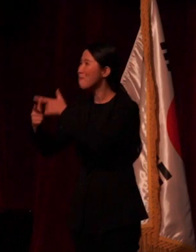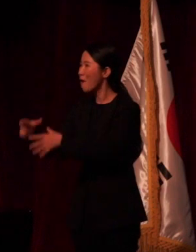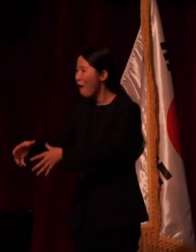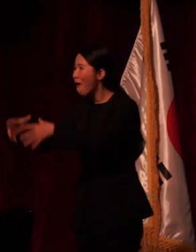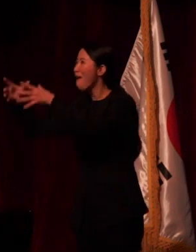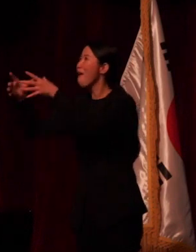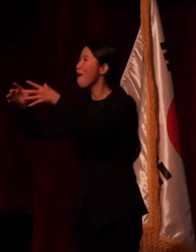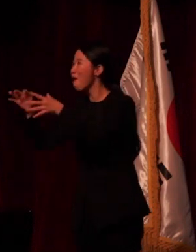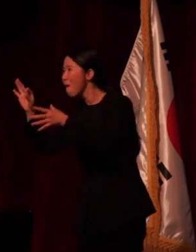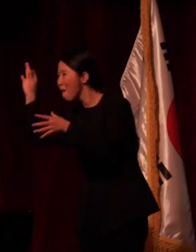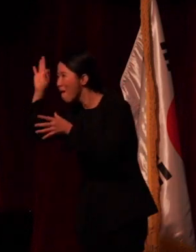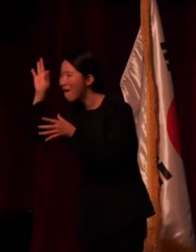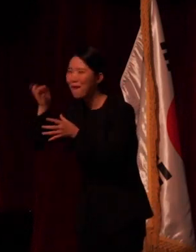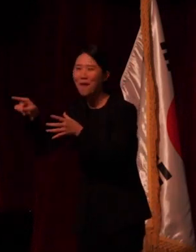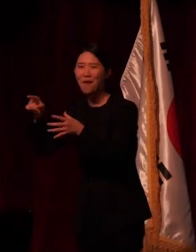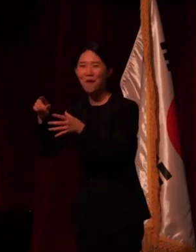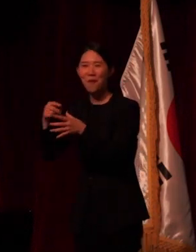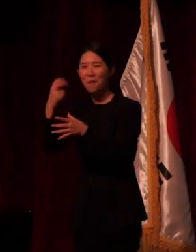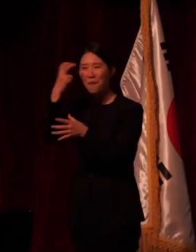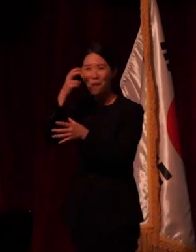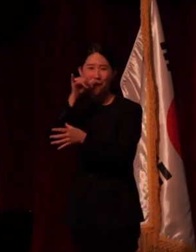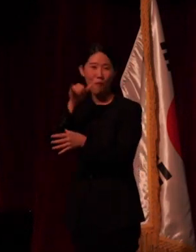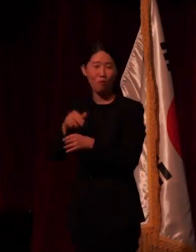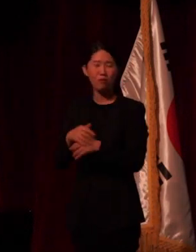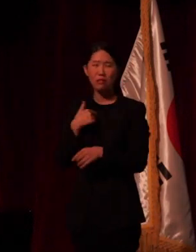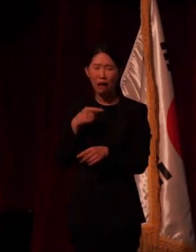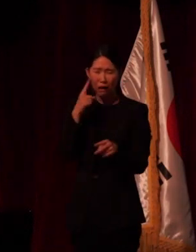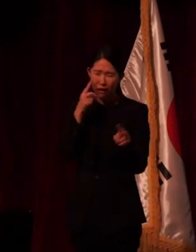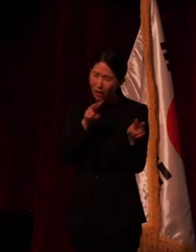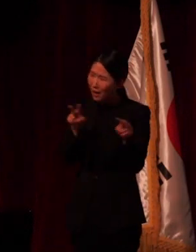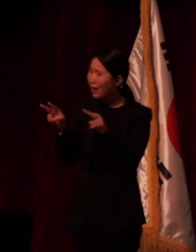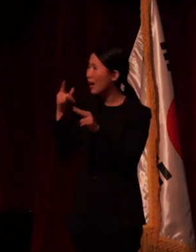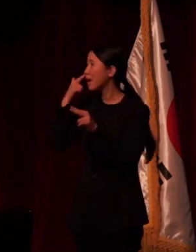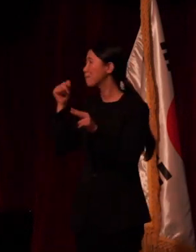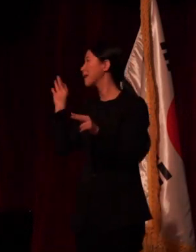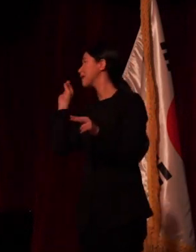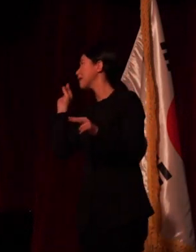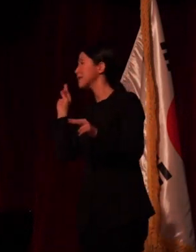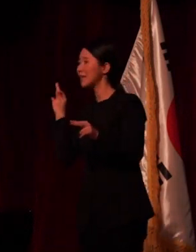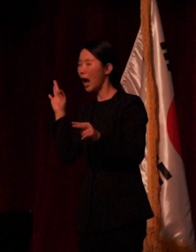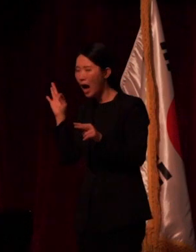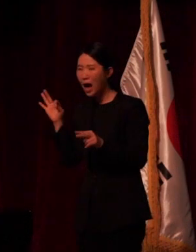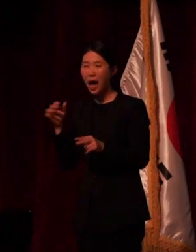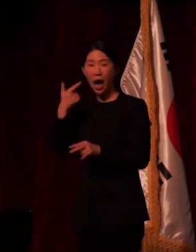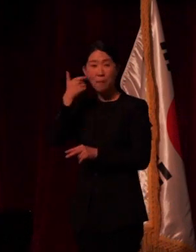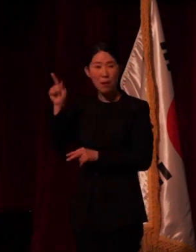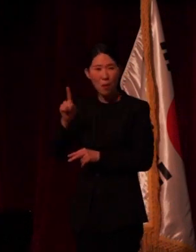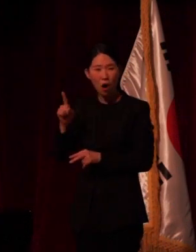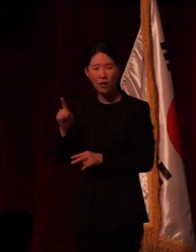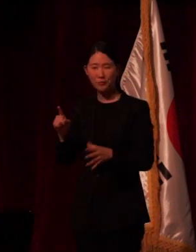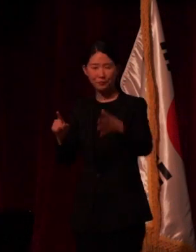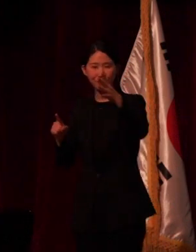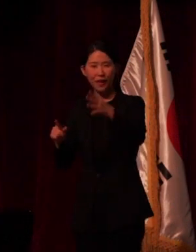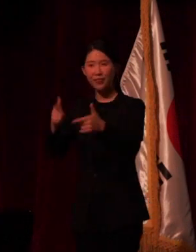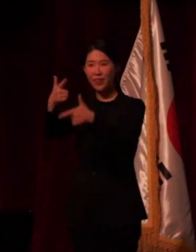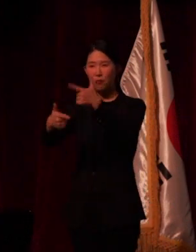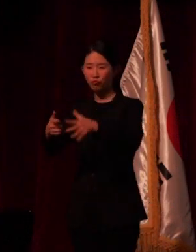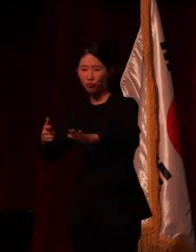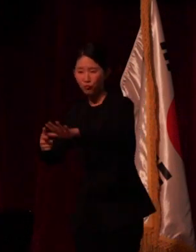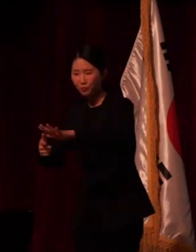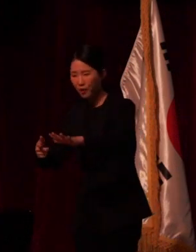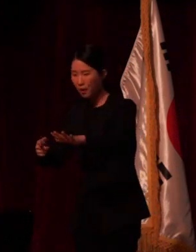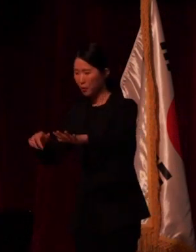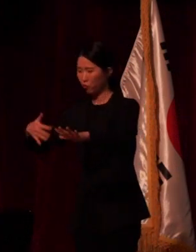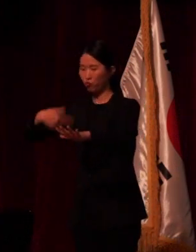걸음을 돌려서 아빠를 찾아보면 아빠는 왼손으로 나무를 만지면서 오른손으로 이렇게 말을